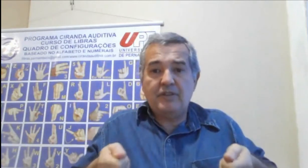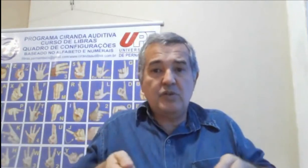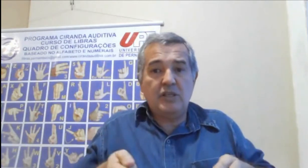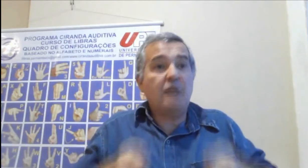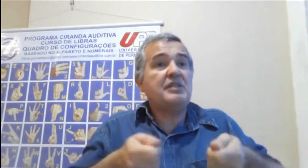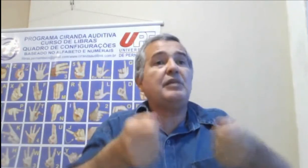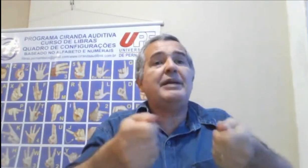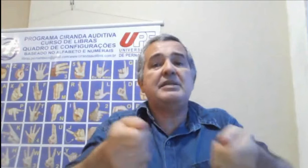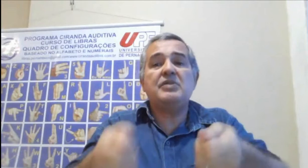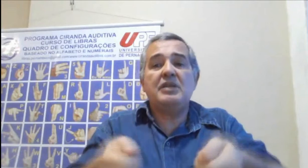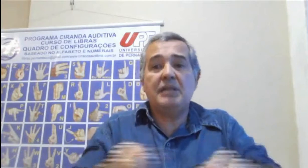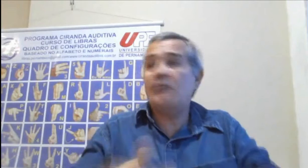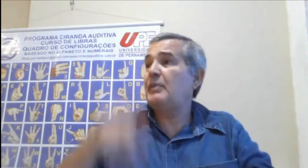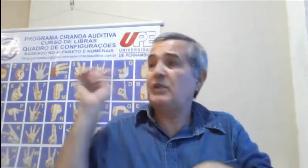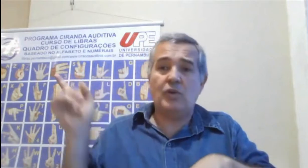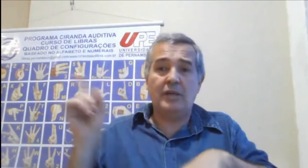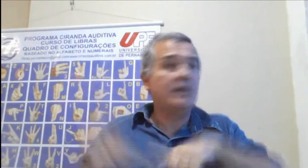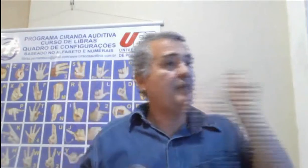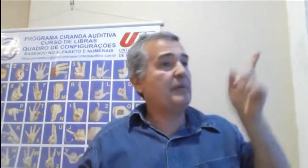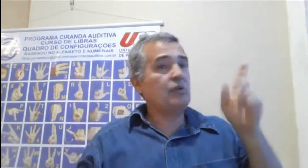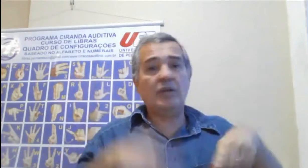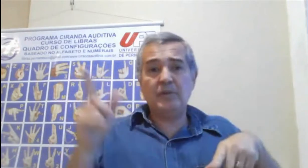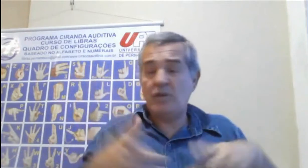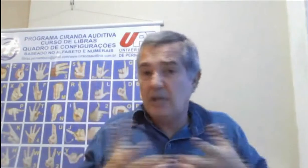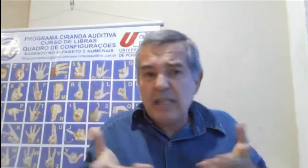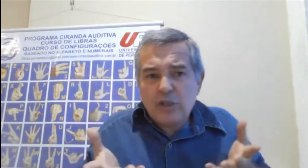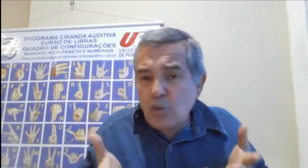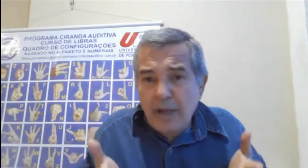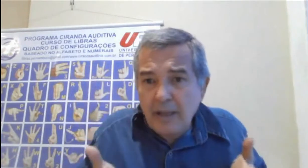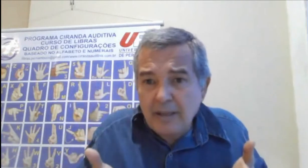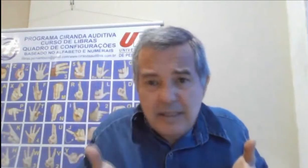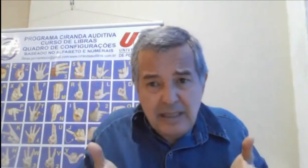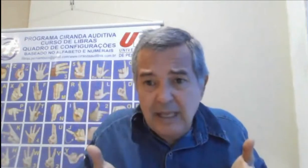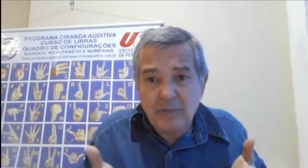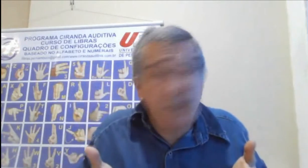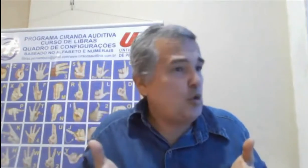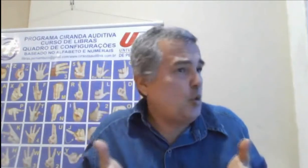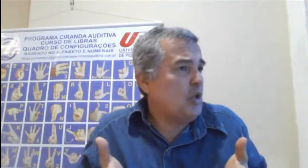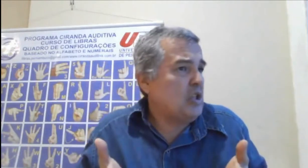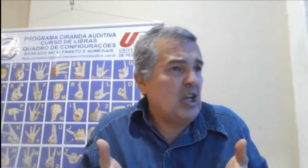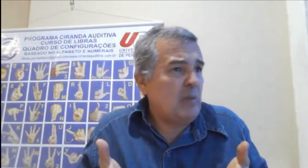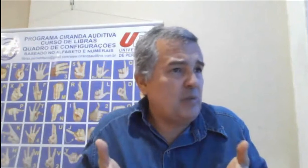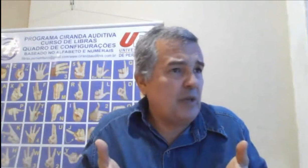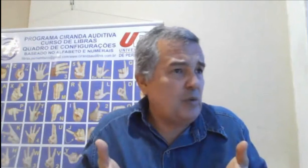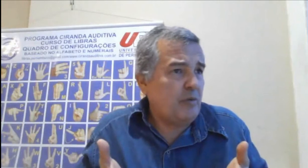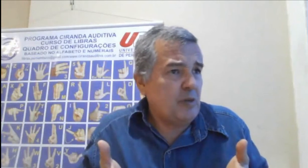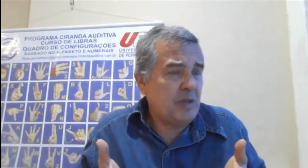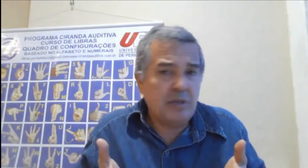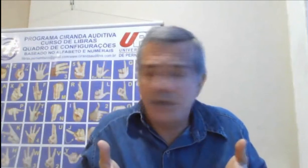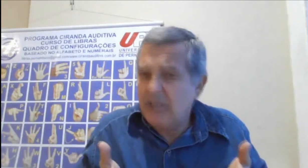fazer o sinal, ensina 4, 5, 6 sinal, vai para outra escola, vai para outra escola, vai para outra escola. Isto é ensinar Libras. Tem um instrutor que ensina Libras para os alunos uma vez por semana.